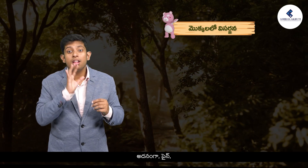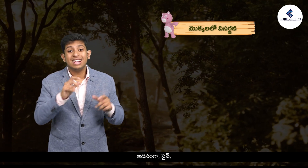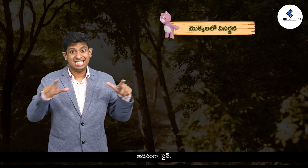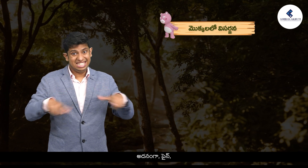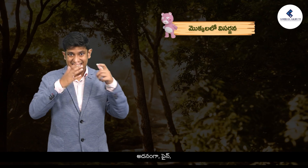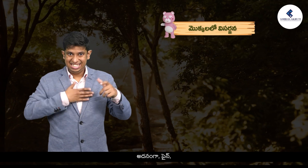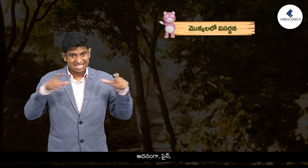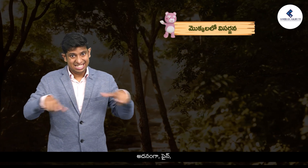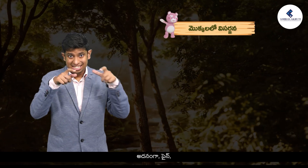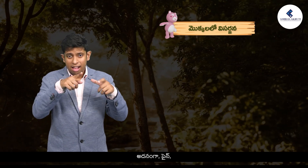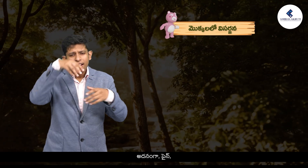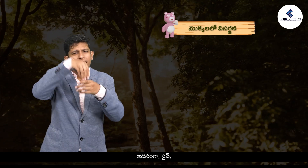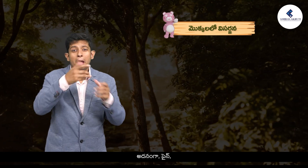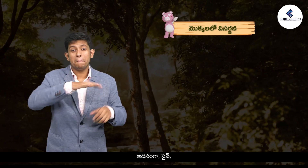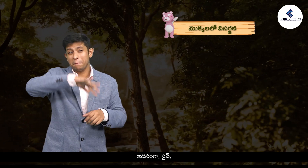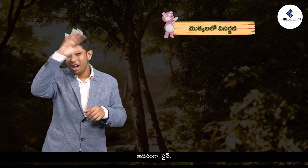అదనంగా పైన్,